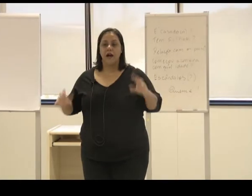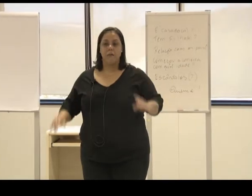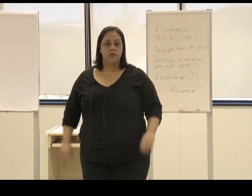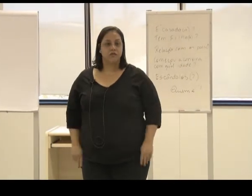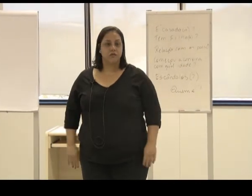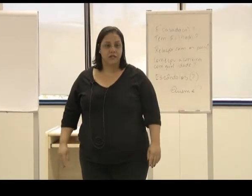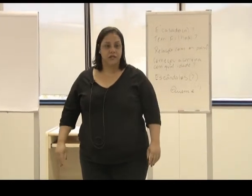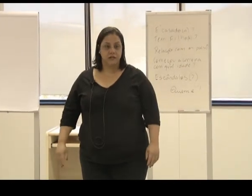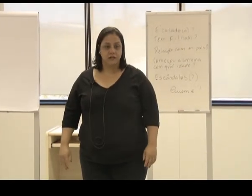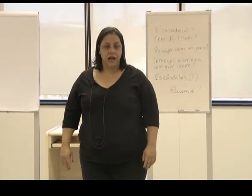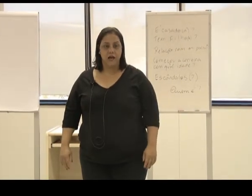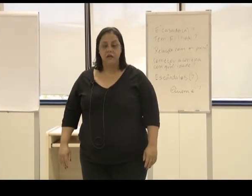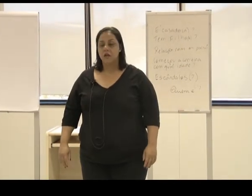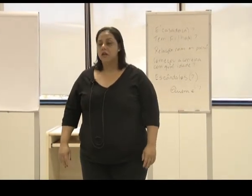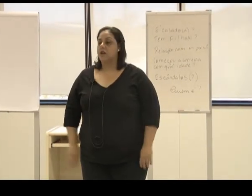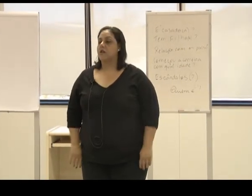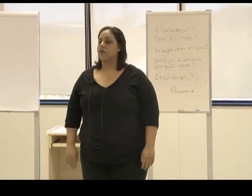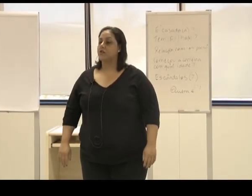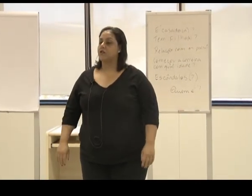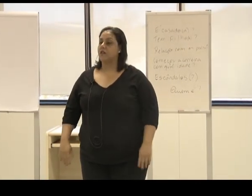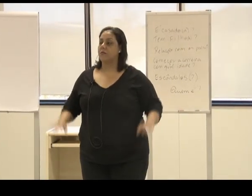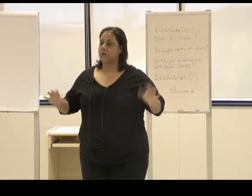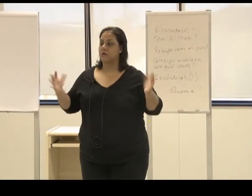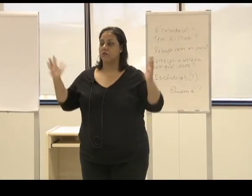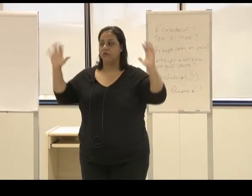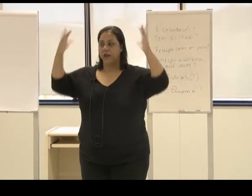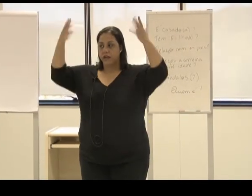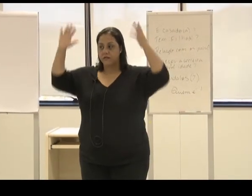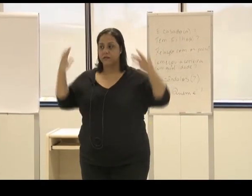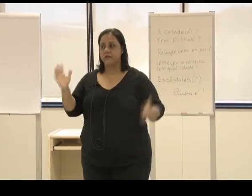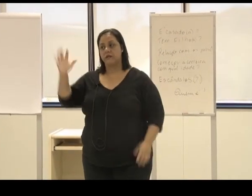de vocês, tá? Então nós tivemos festas,